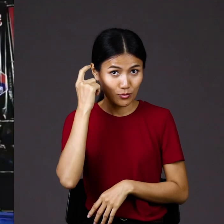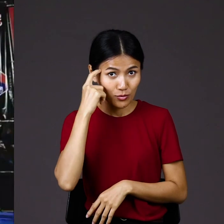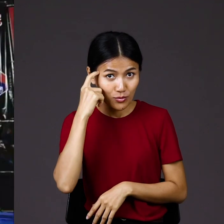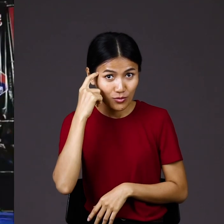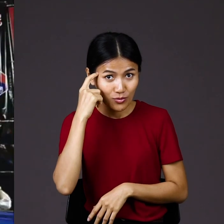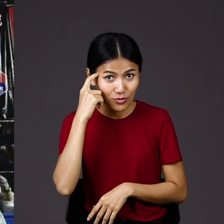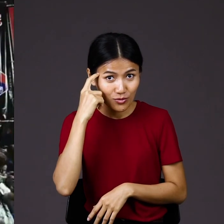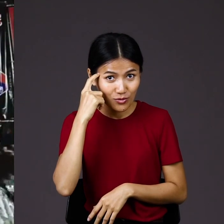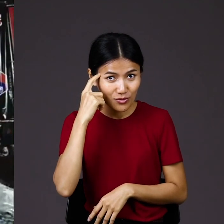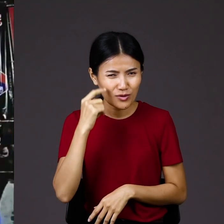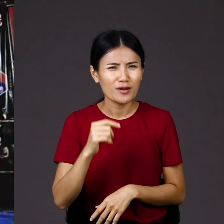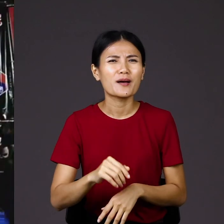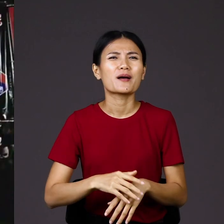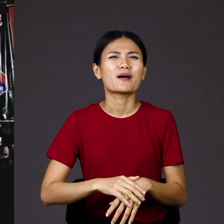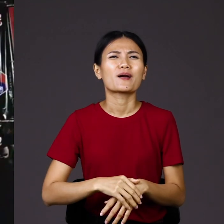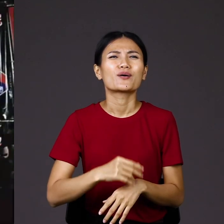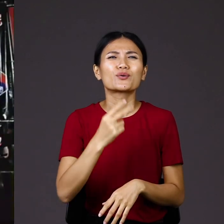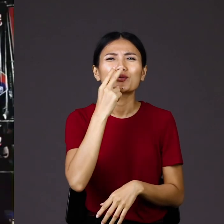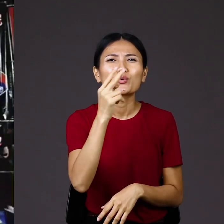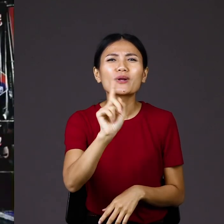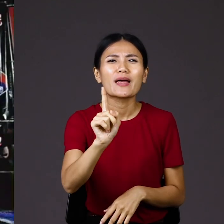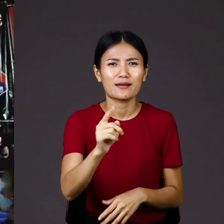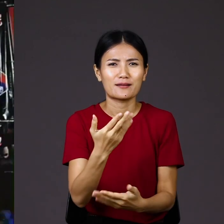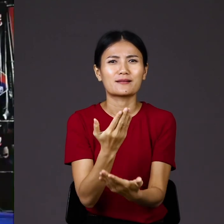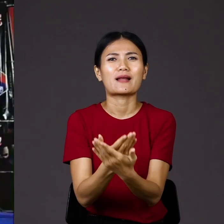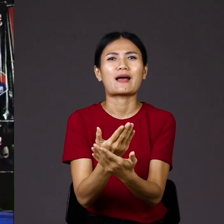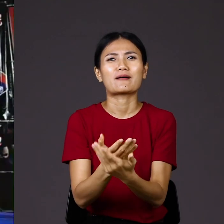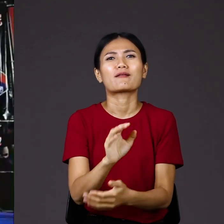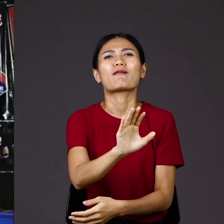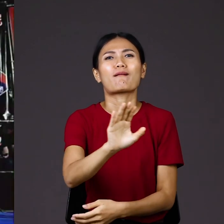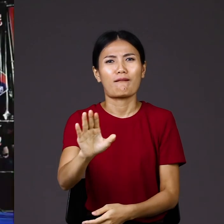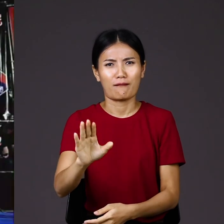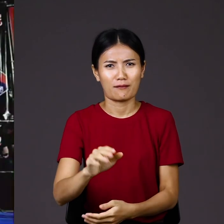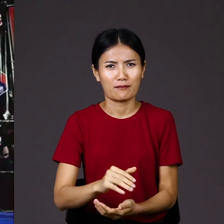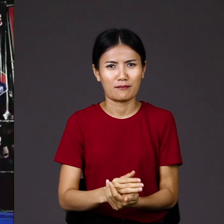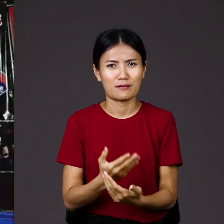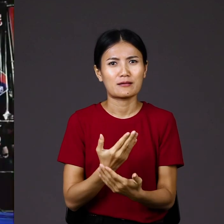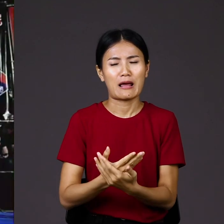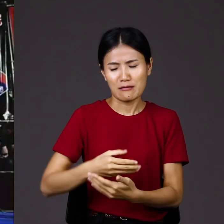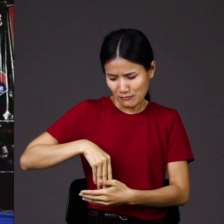รู้วัดได้จากเงินกระเป๋าของทุกท่านครับ